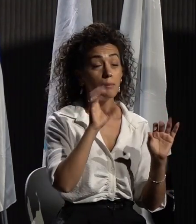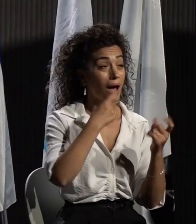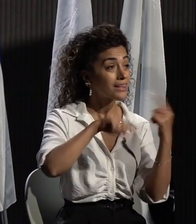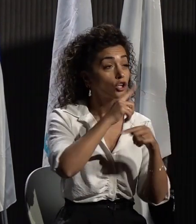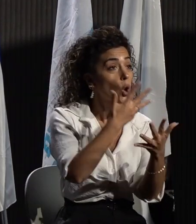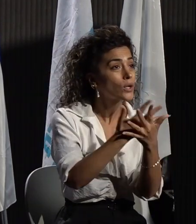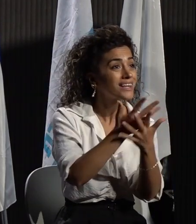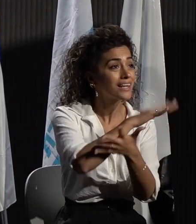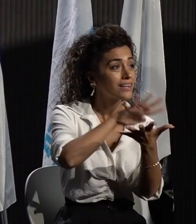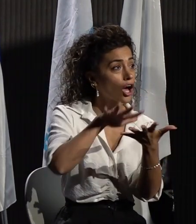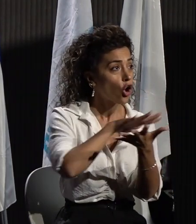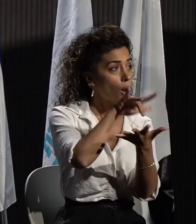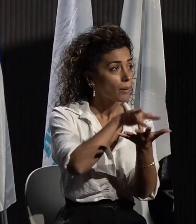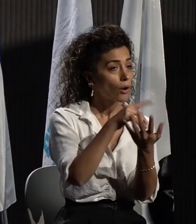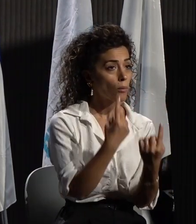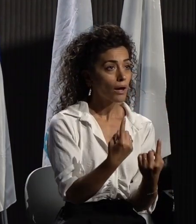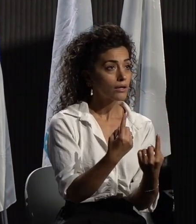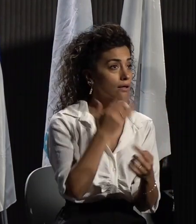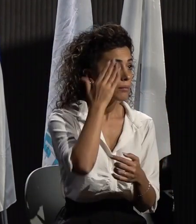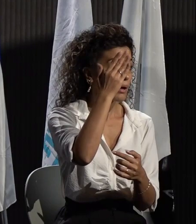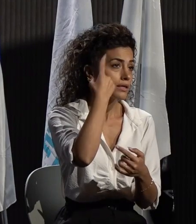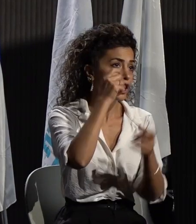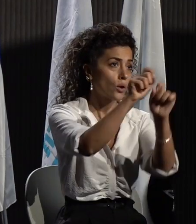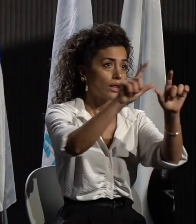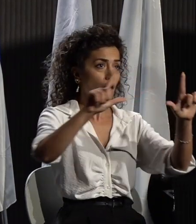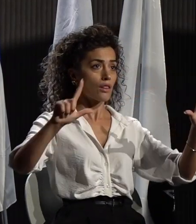במקום אחד, לא תהיה בעתיד תמונה שלמה.